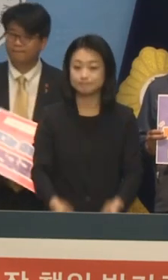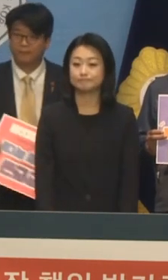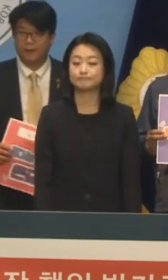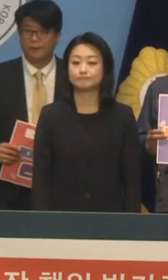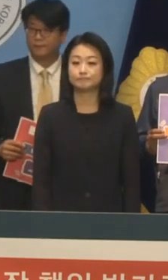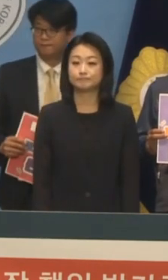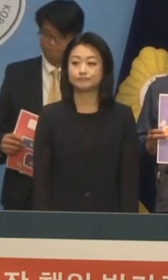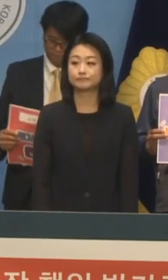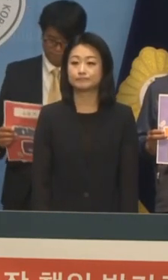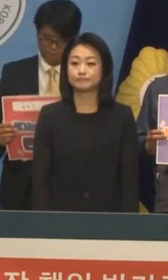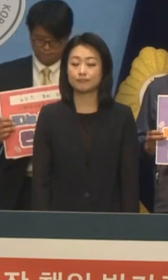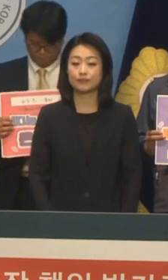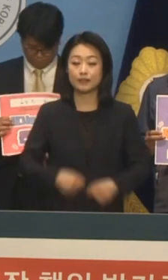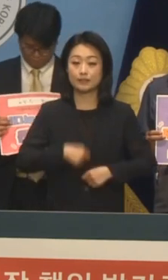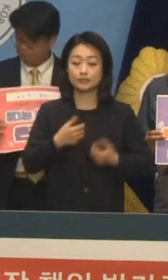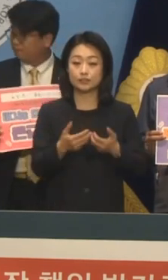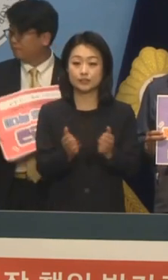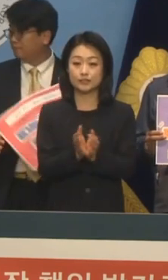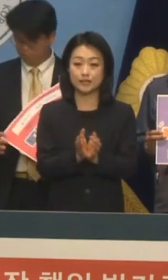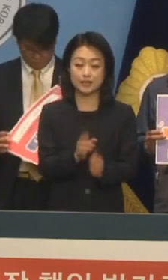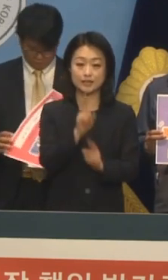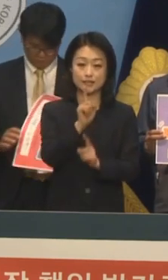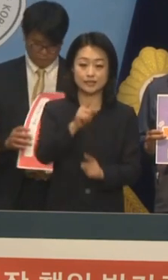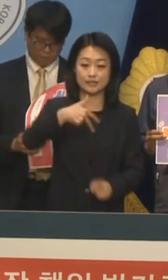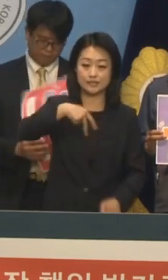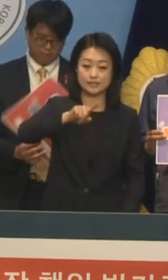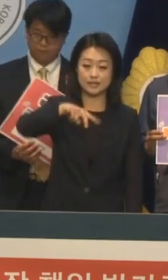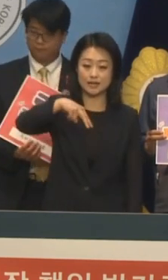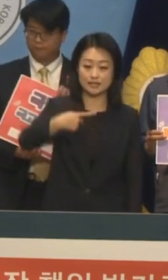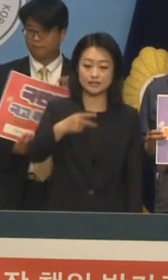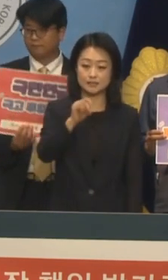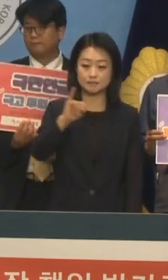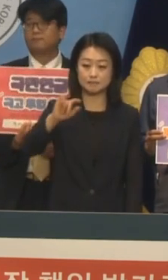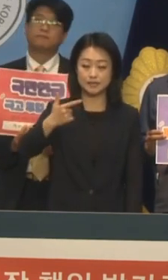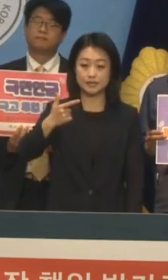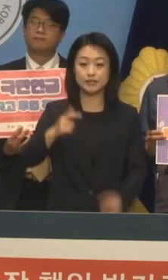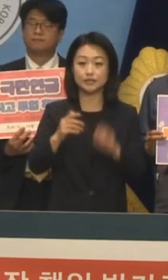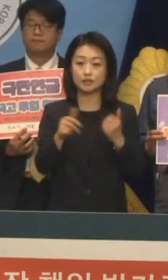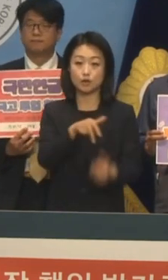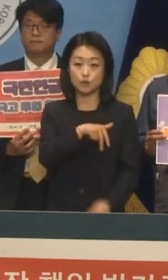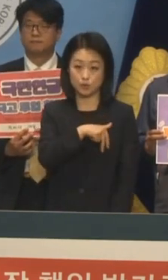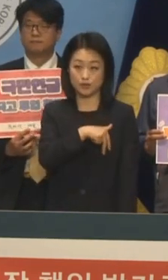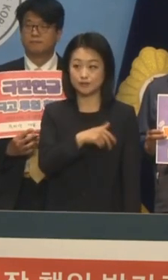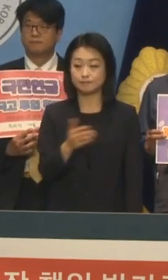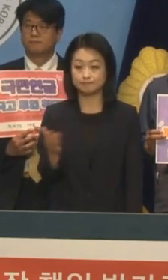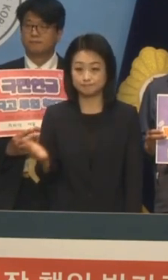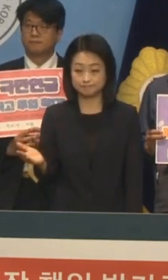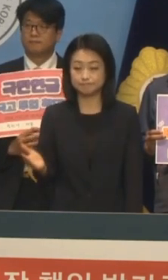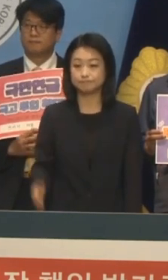네, 이어서 정의당 이자스민 의원께서 발언하시겠습니다.